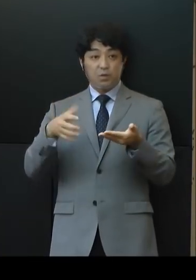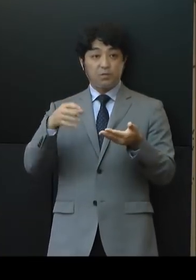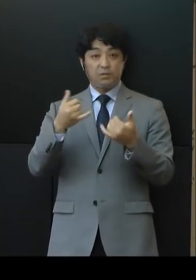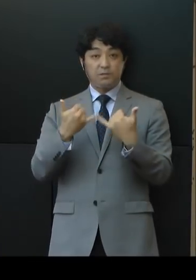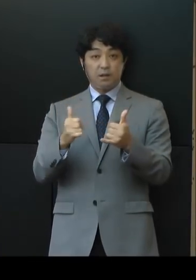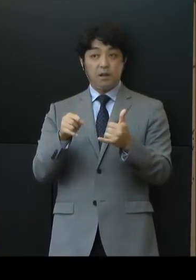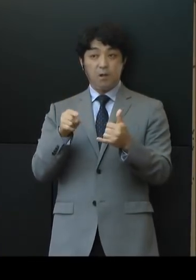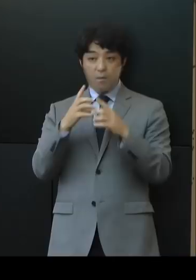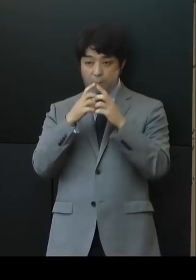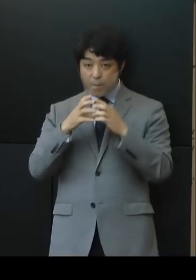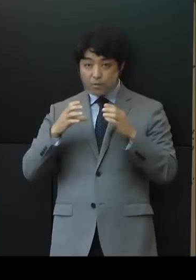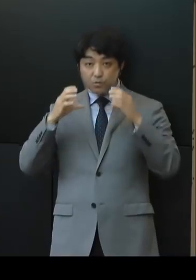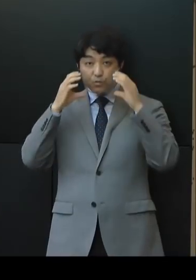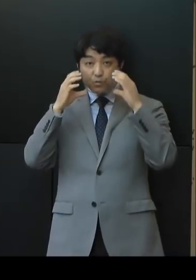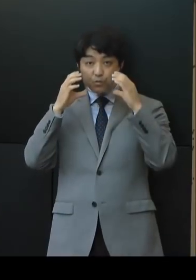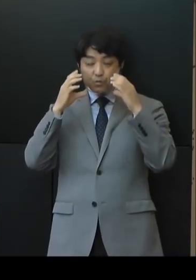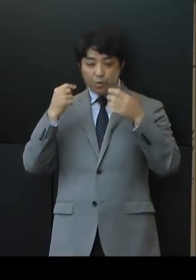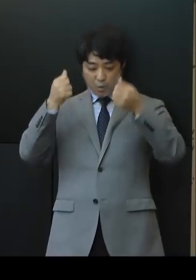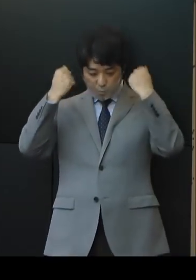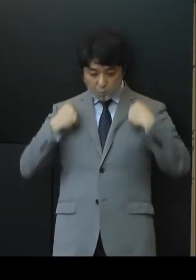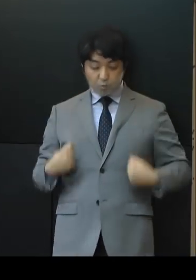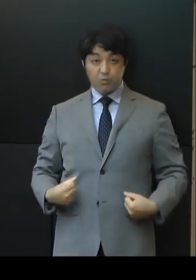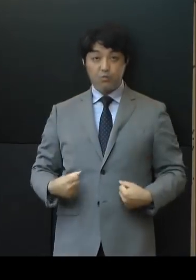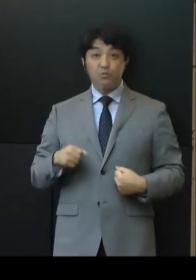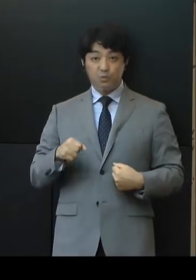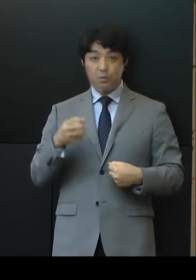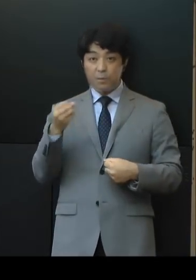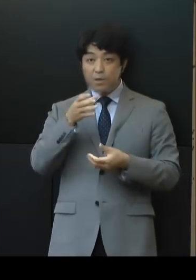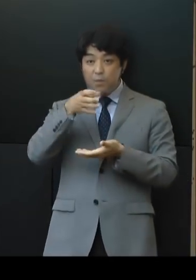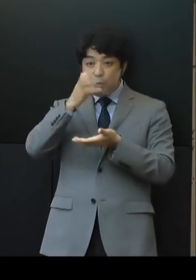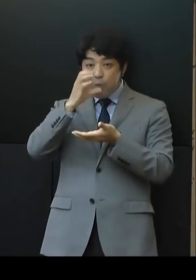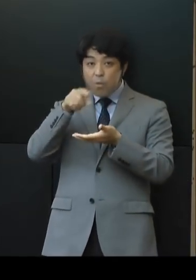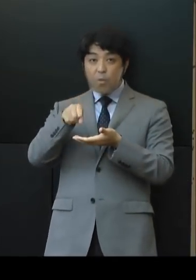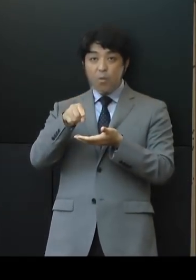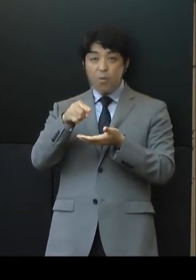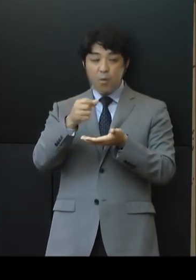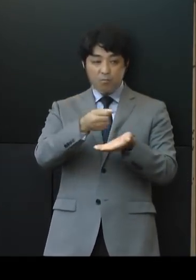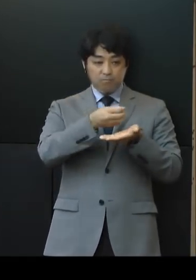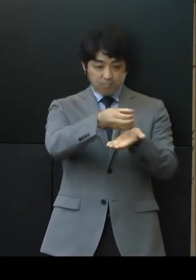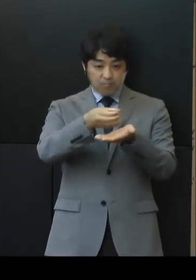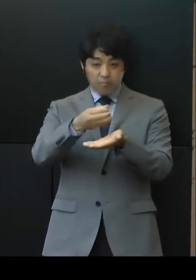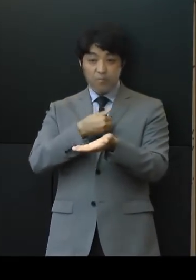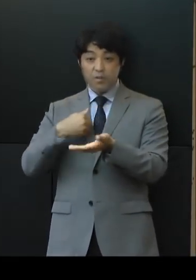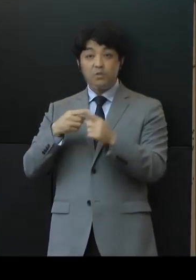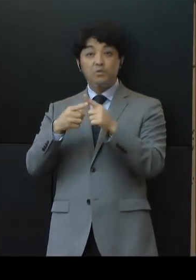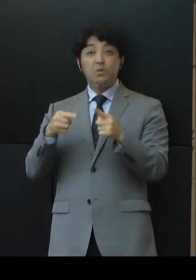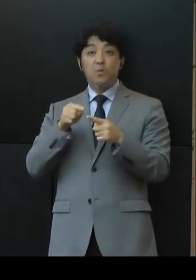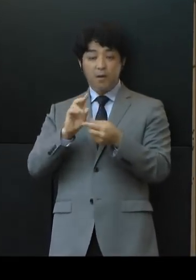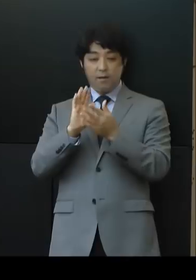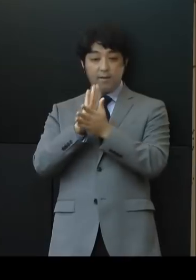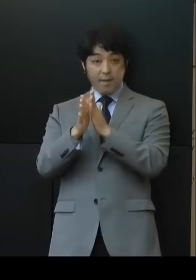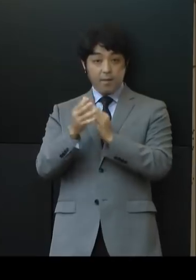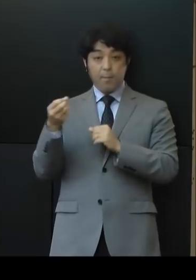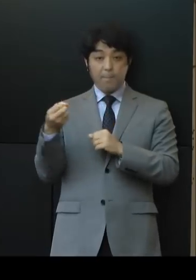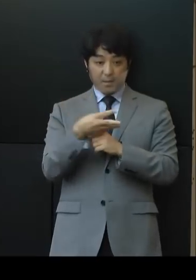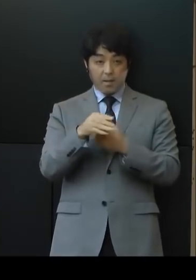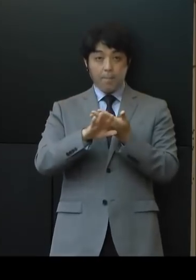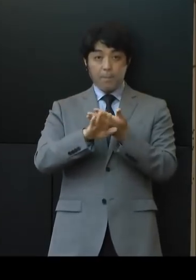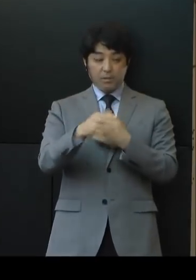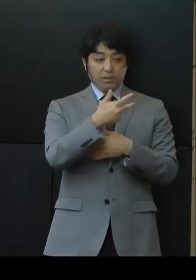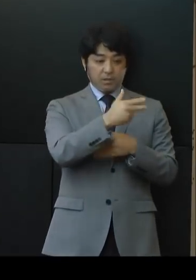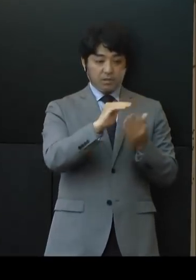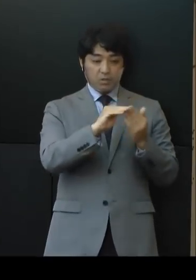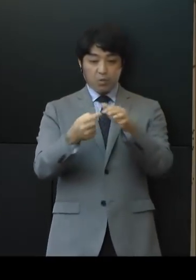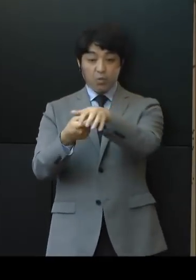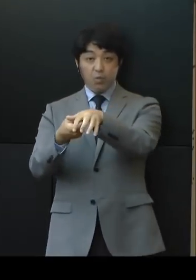ては、マスクや防護服、飲み物などのご提供をいただける方は、ぜひ県または最寄りの市町村へ